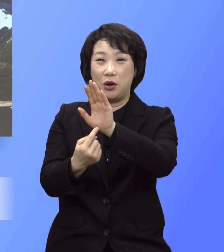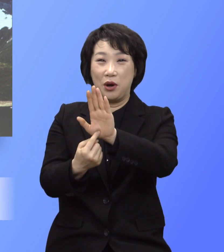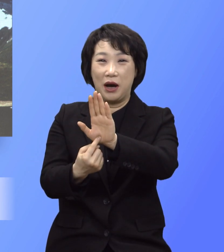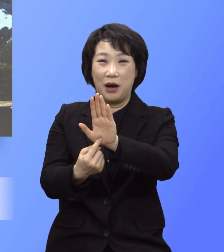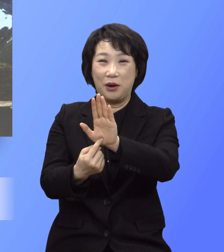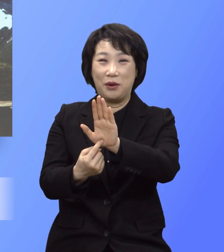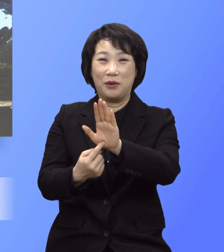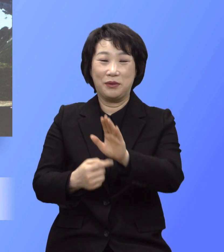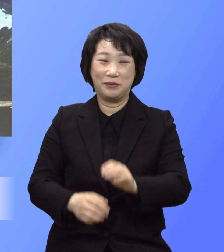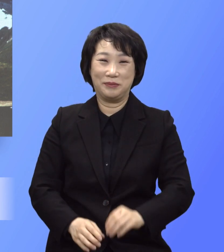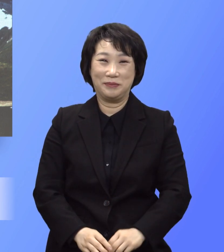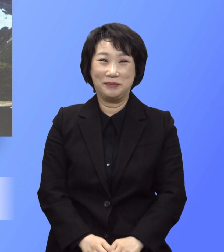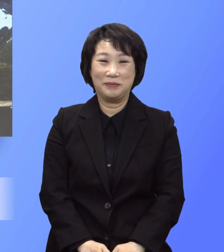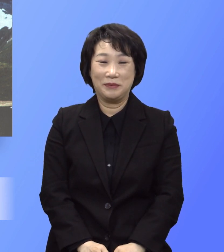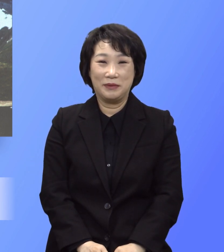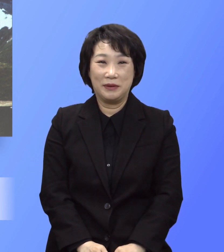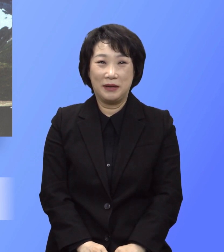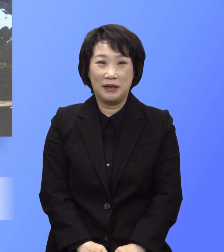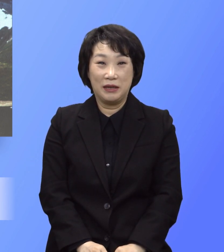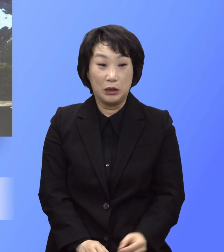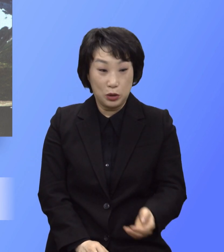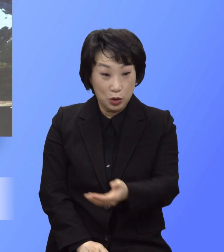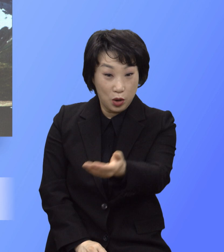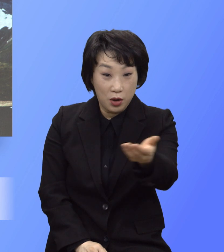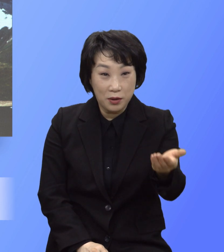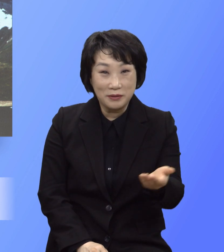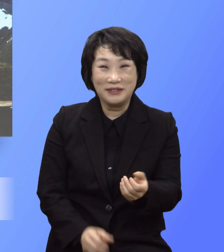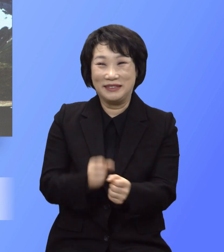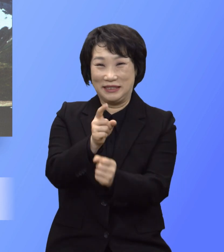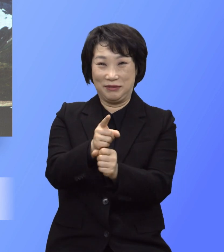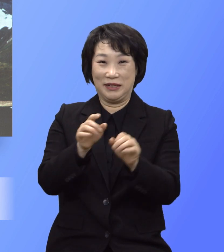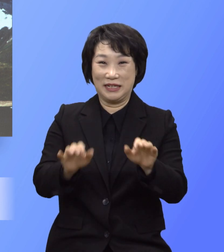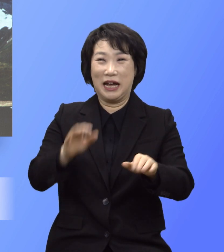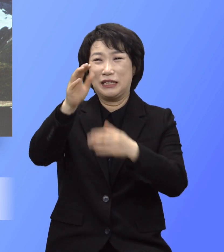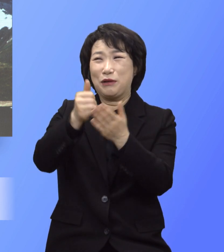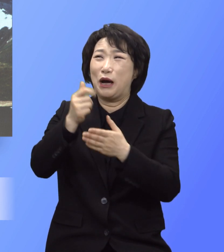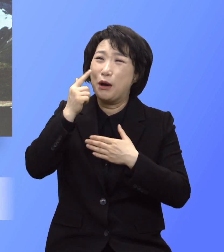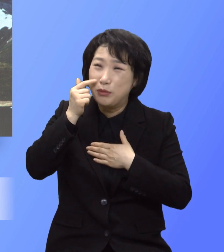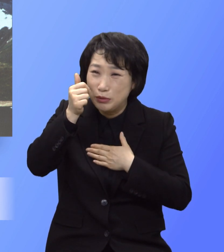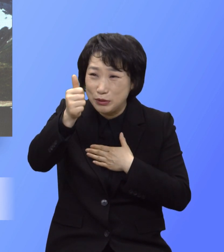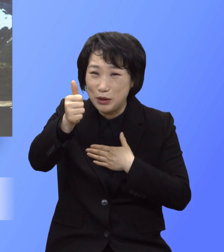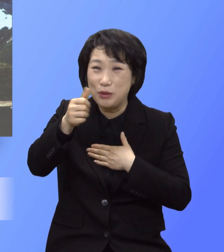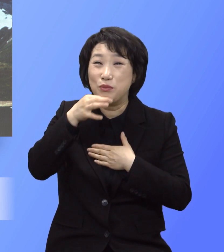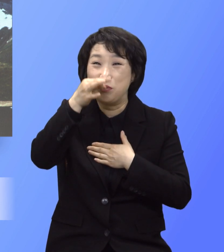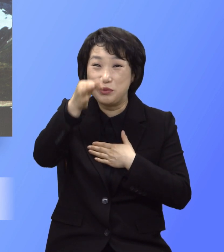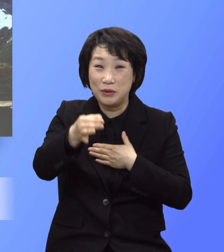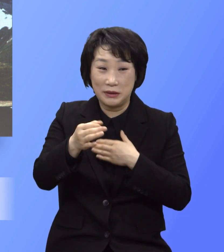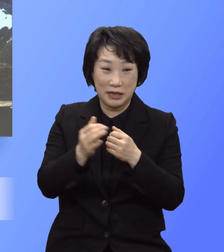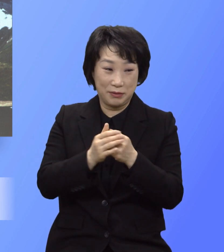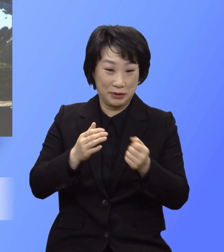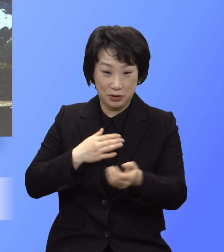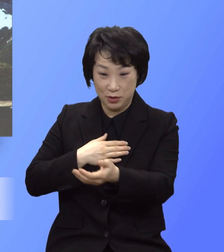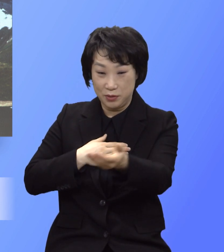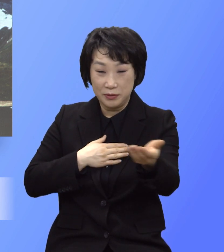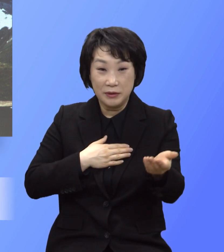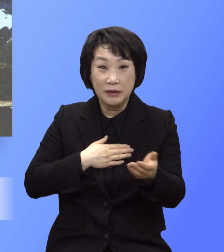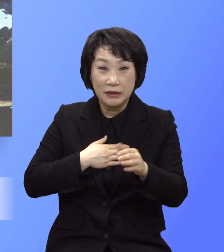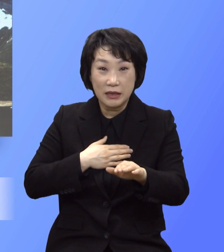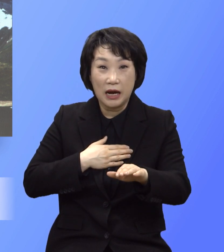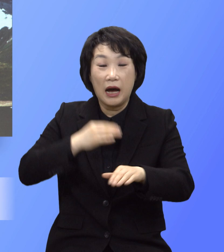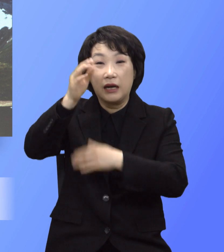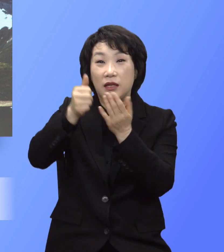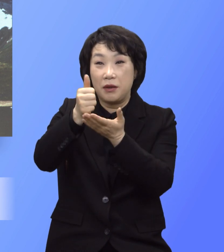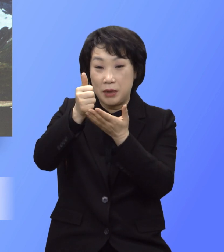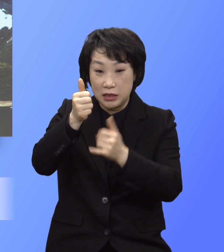증거한다고 했더니 여러분은 이미 하나님을 아버지라 부름으로 말미암아